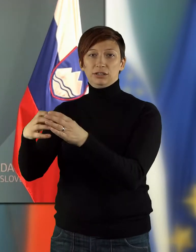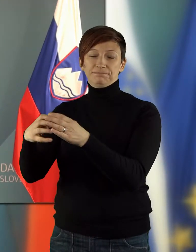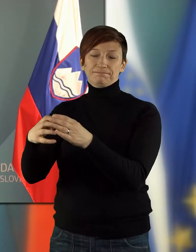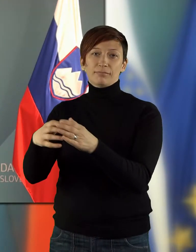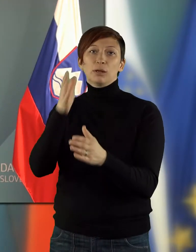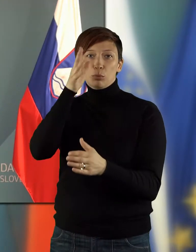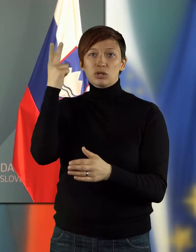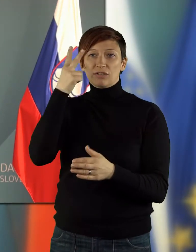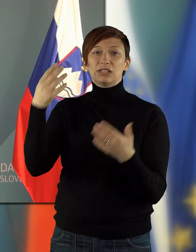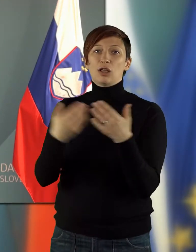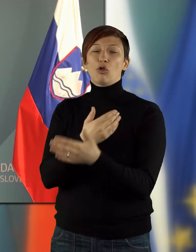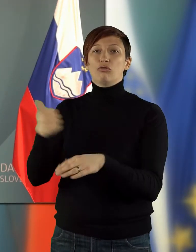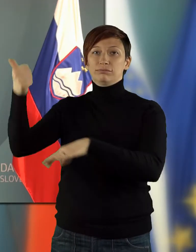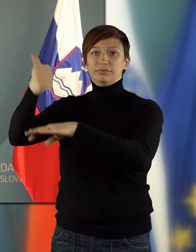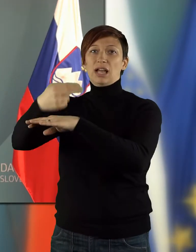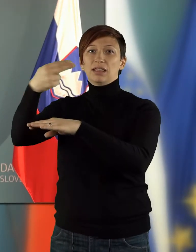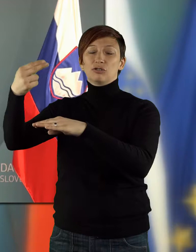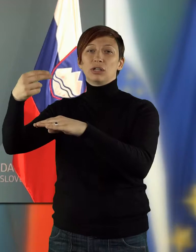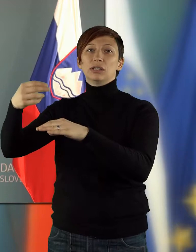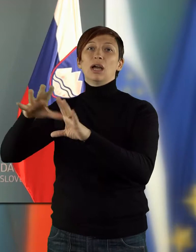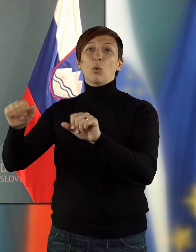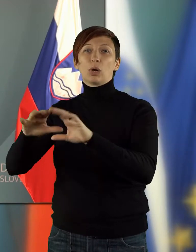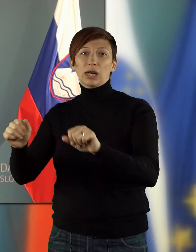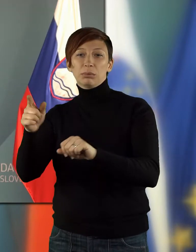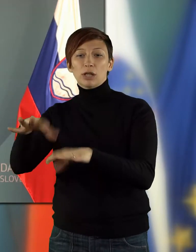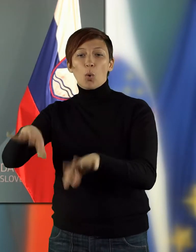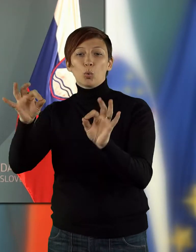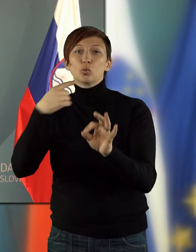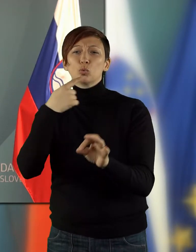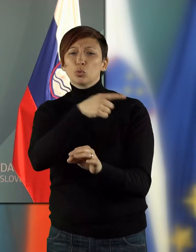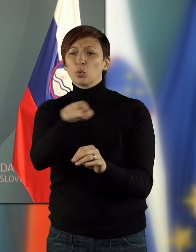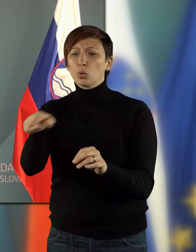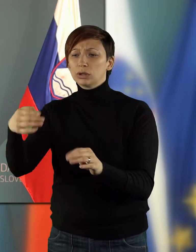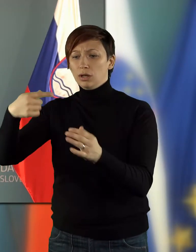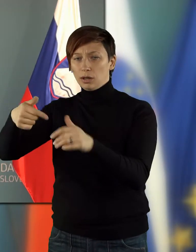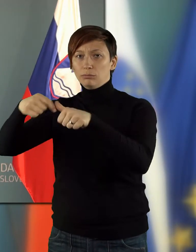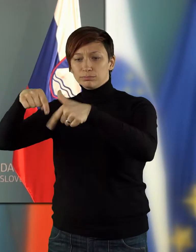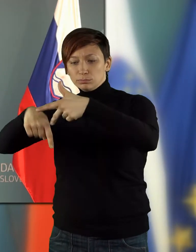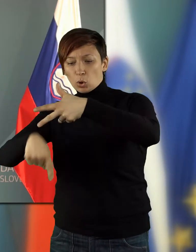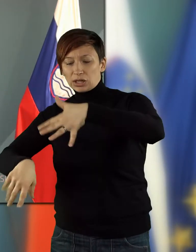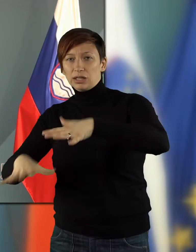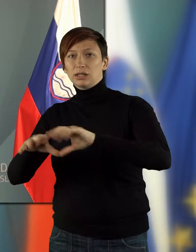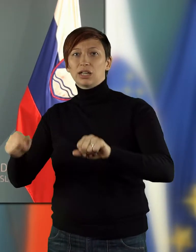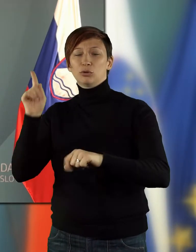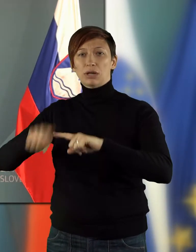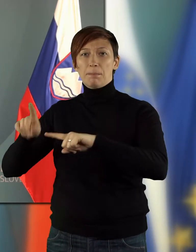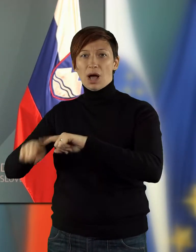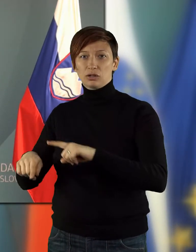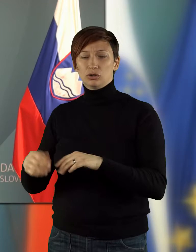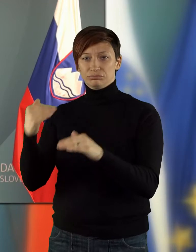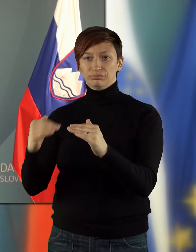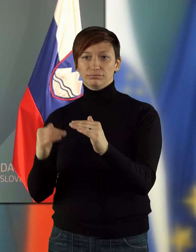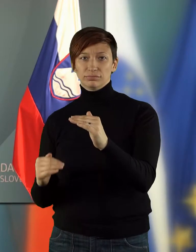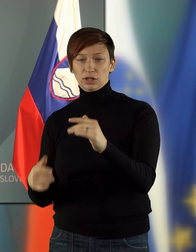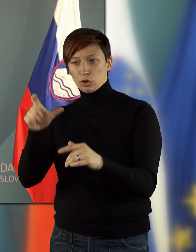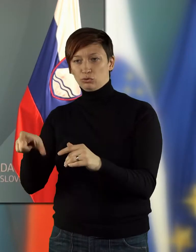zamenjali in seveda bo moral novi načelnik izvesti ustrezne ukrepe, da zdaj ugotovi, kdo od njemu podrejenih je tu storil kakšno